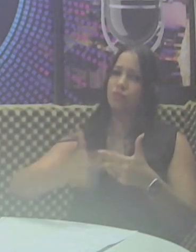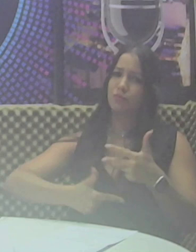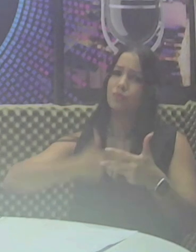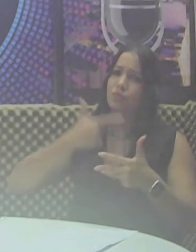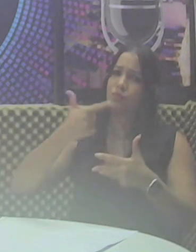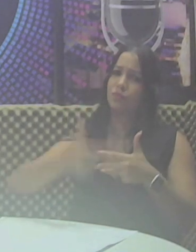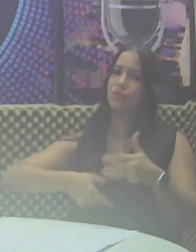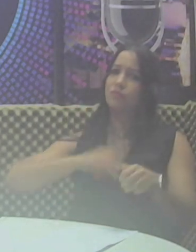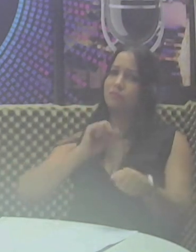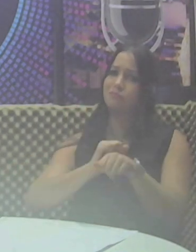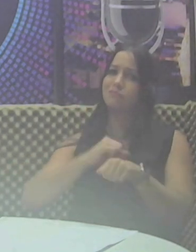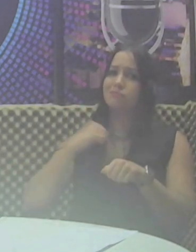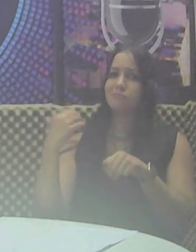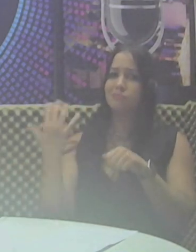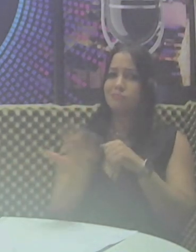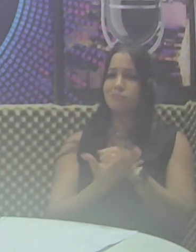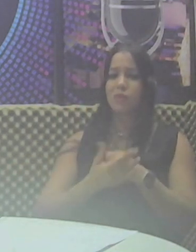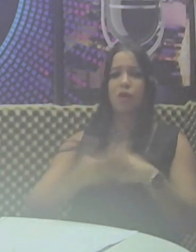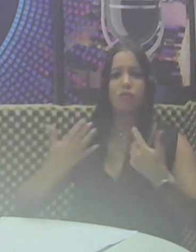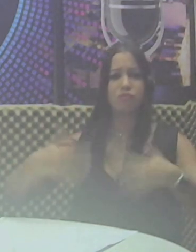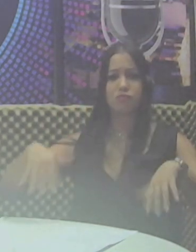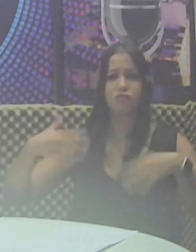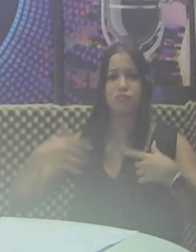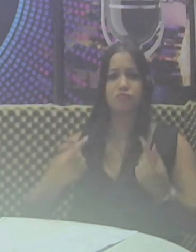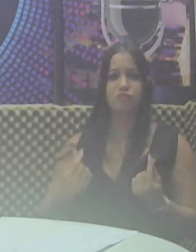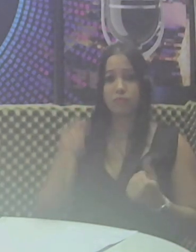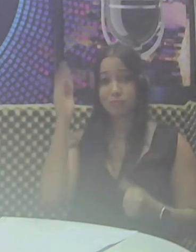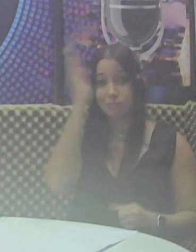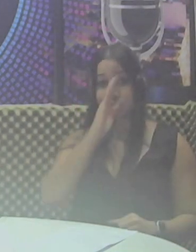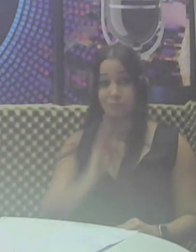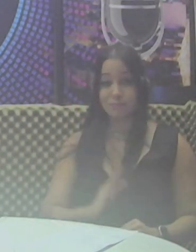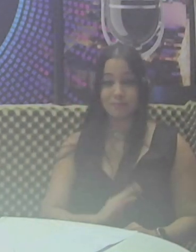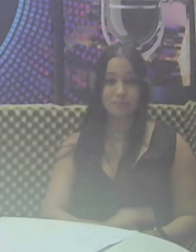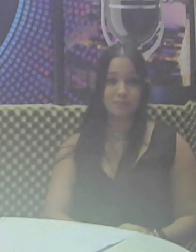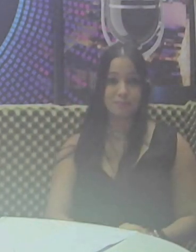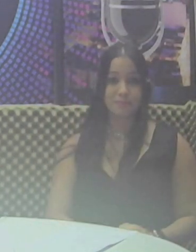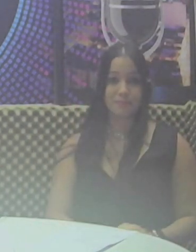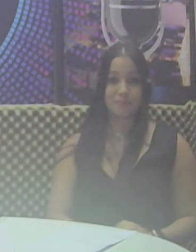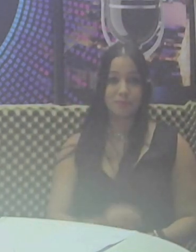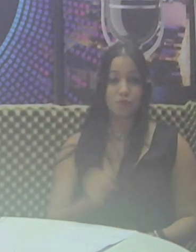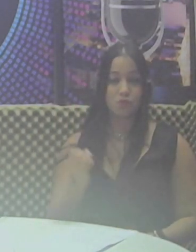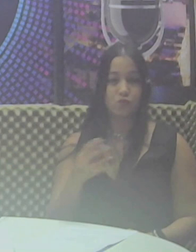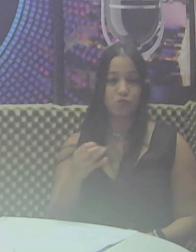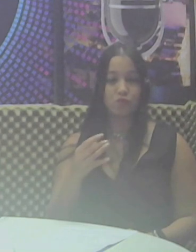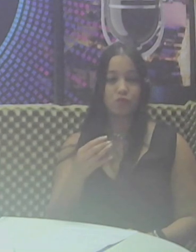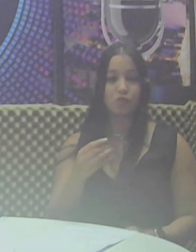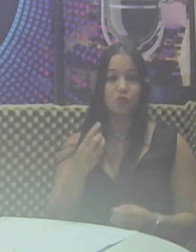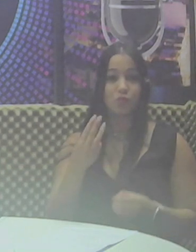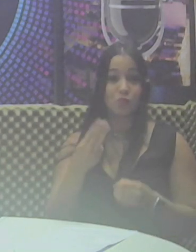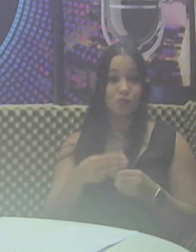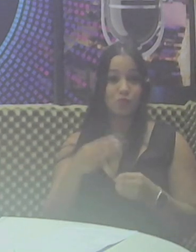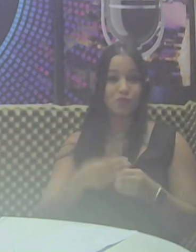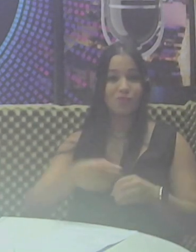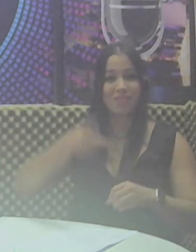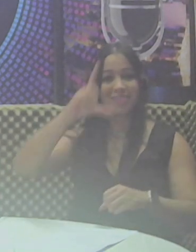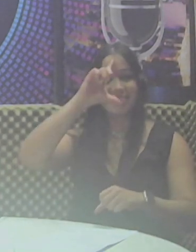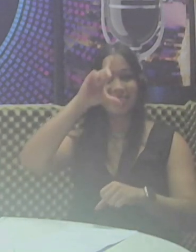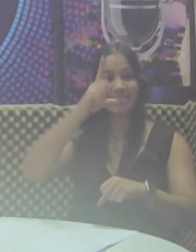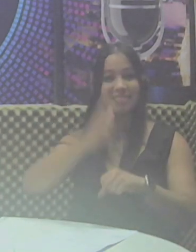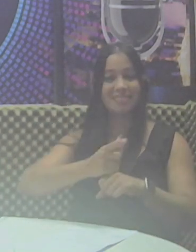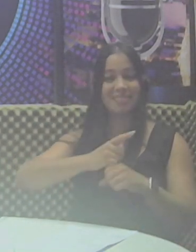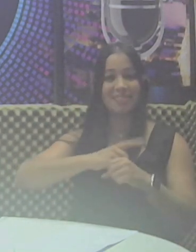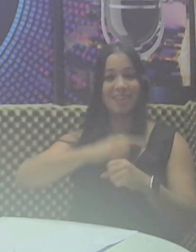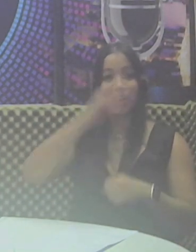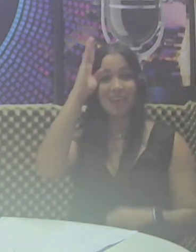crises econômicas e nacionais. Recentemente, o município chegou a liderar nacionalmente no programa Previne